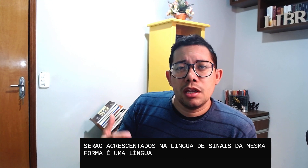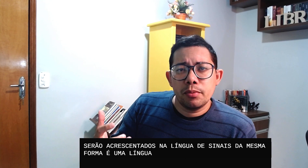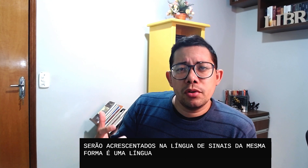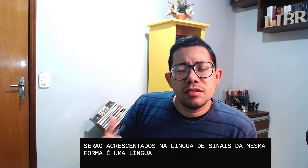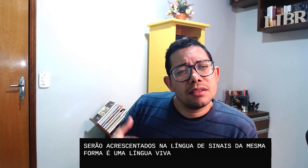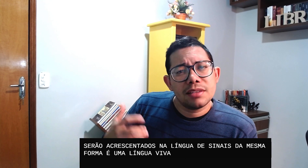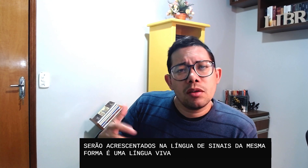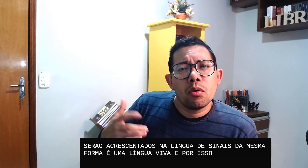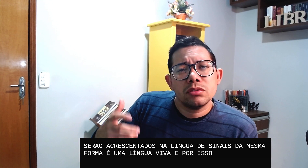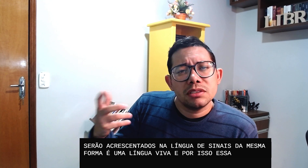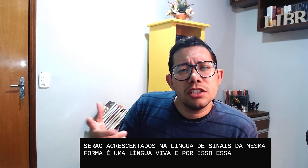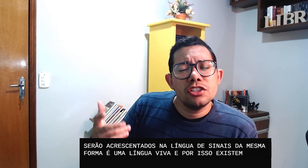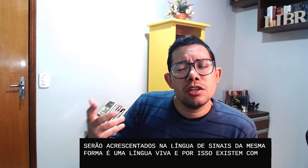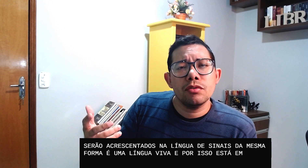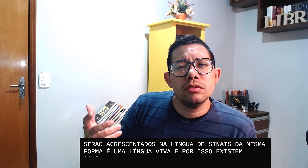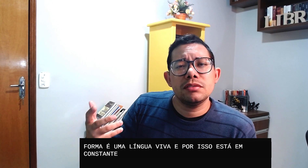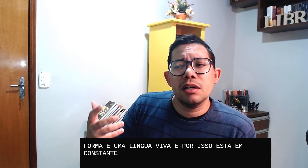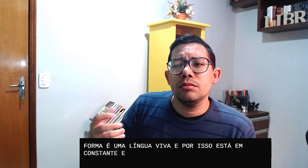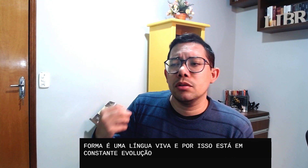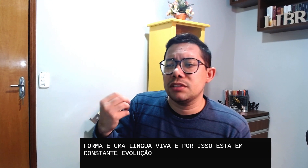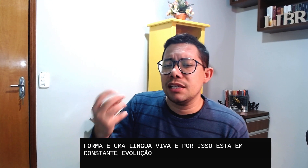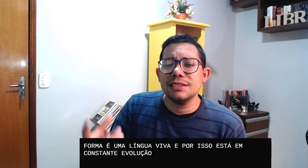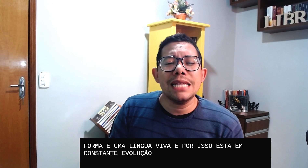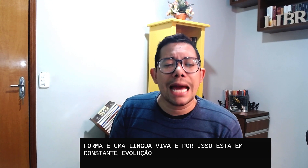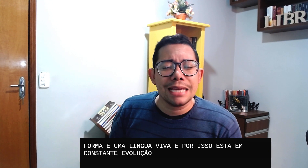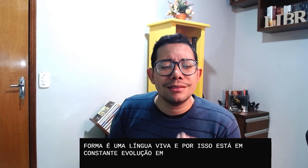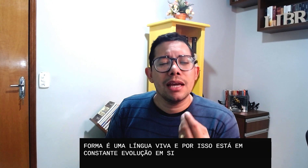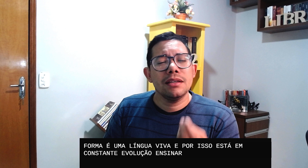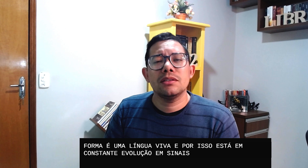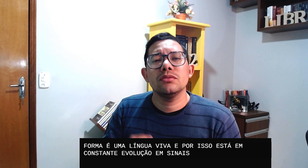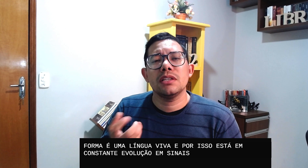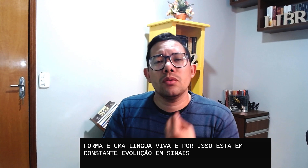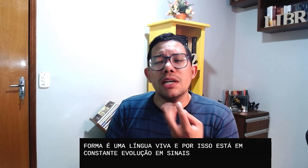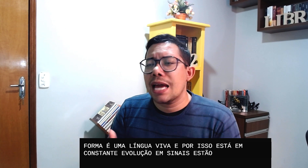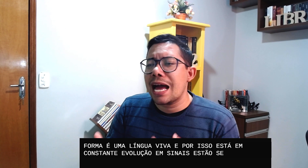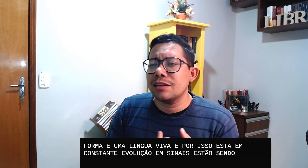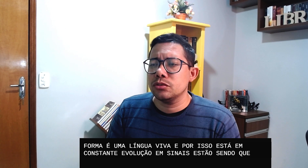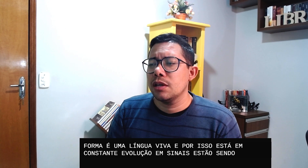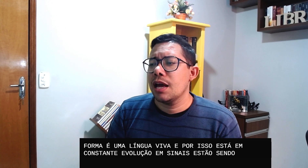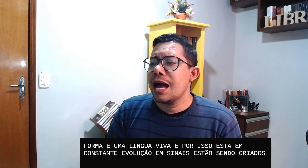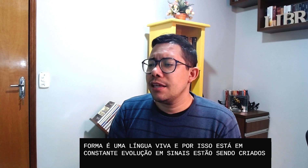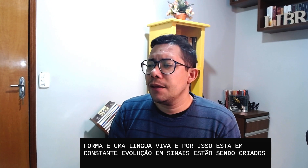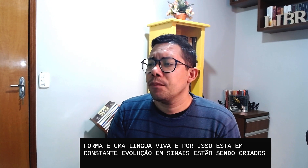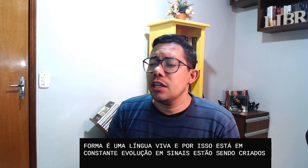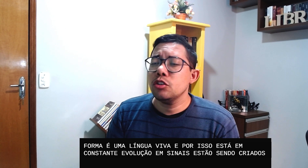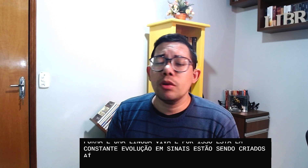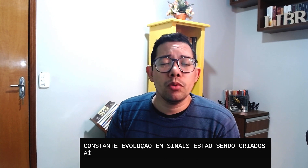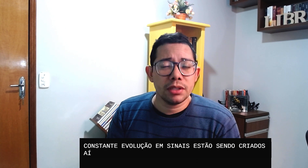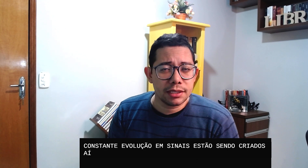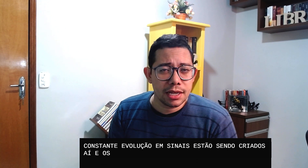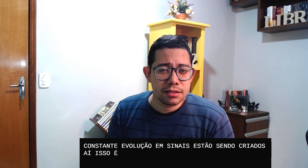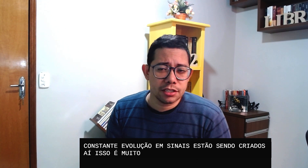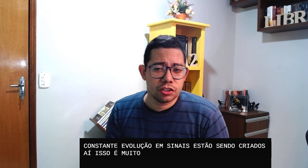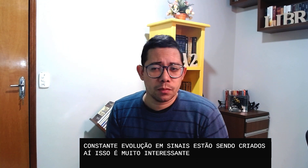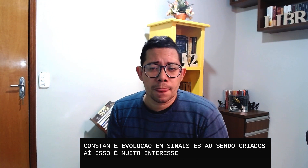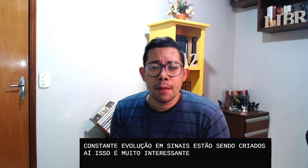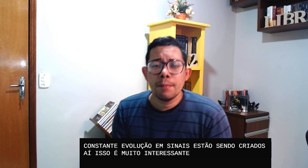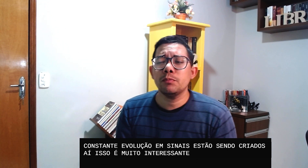por isso ela está em constante evolução. Então, tem sinais que estão sendo criados aí e isso é muito interessante. Mas, porém,